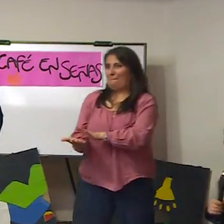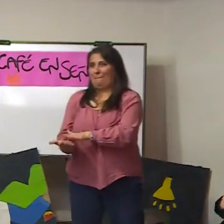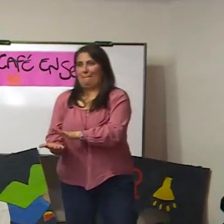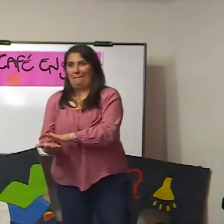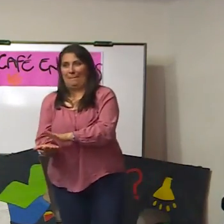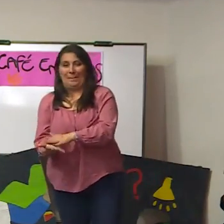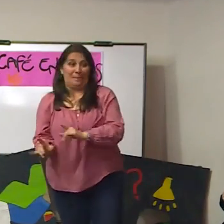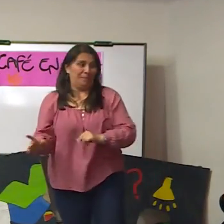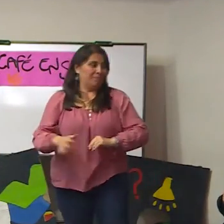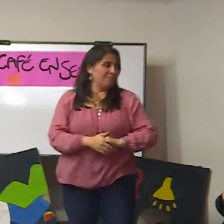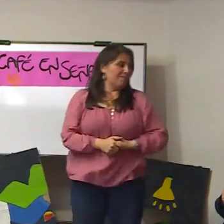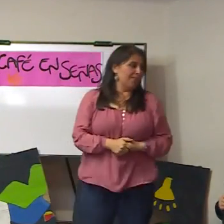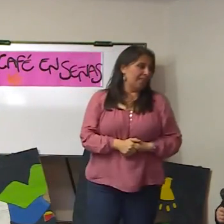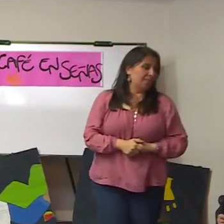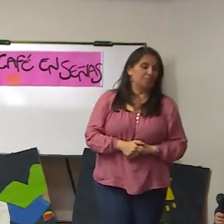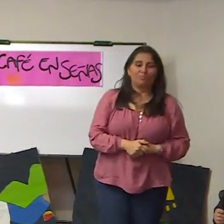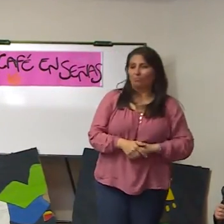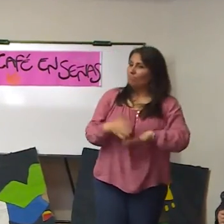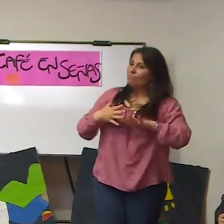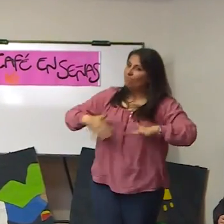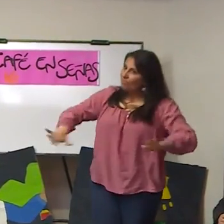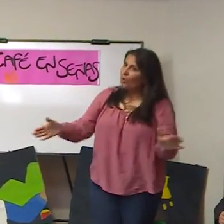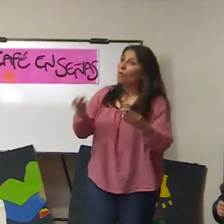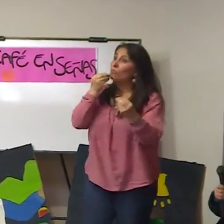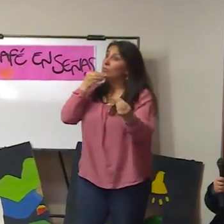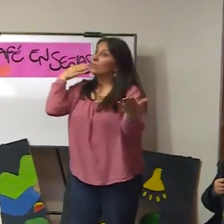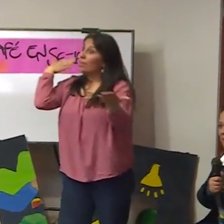Oh. Bueno, muchas gracias por ese compartir.